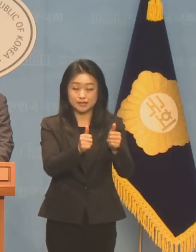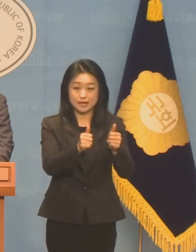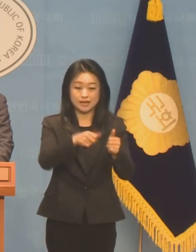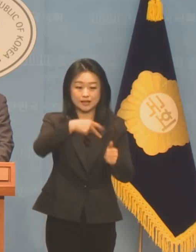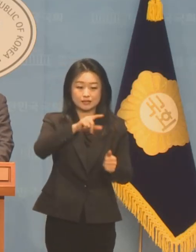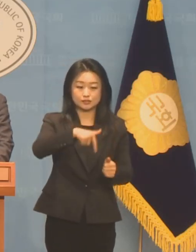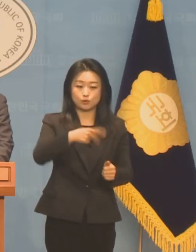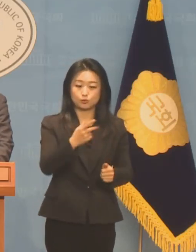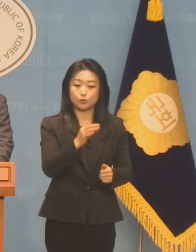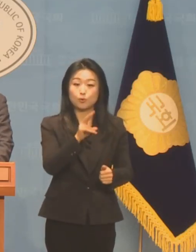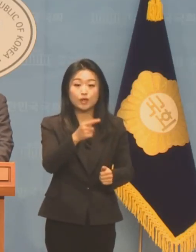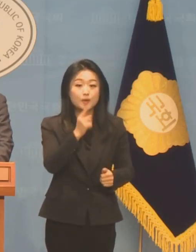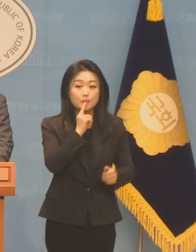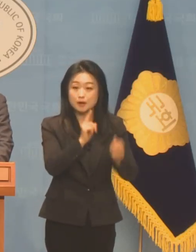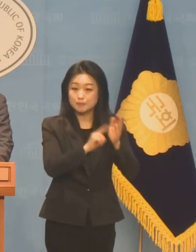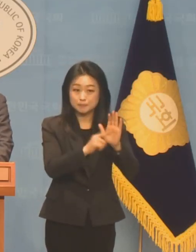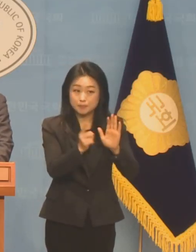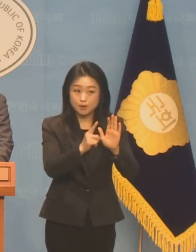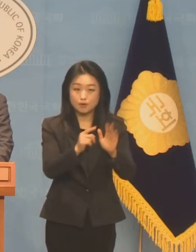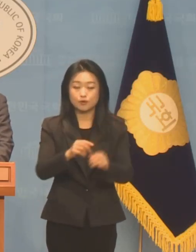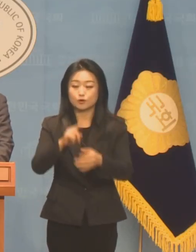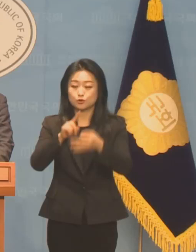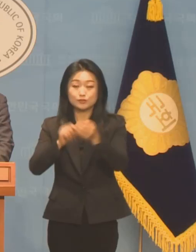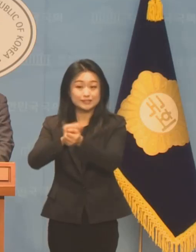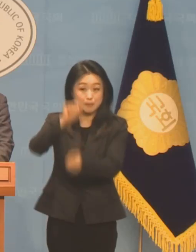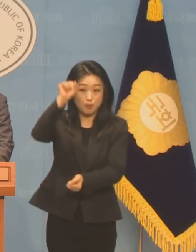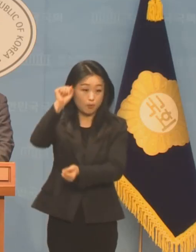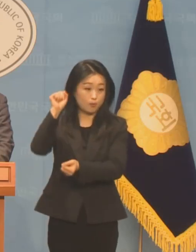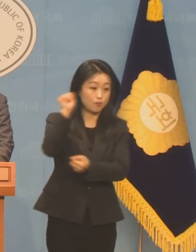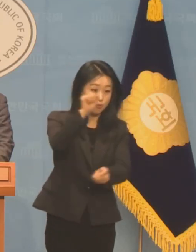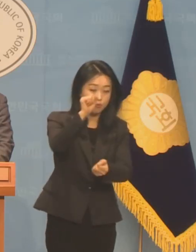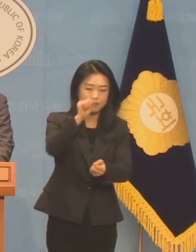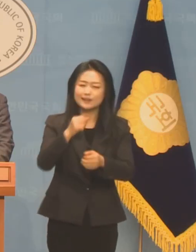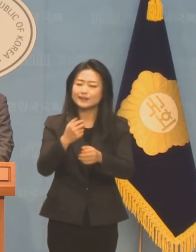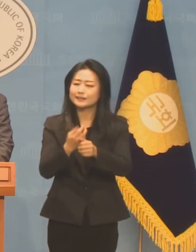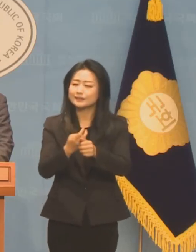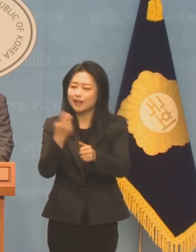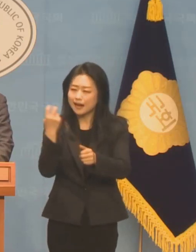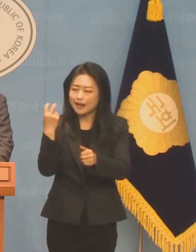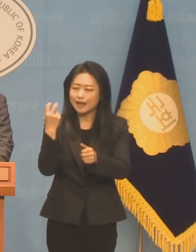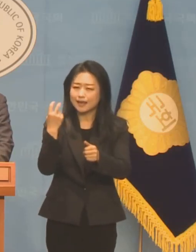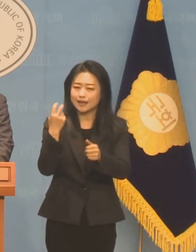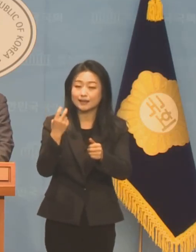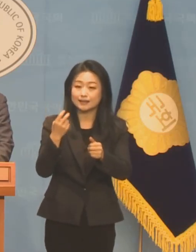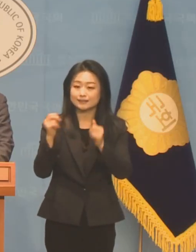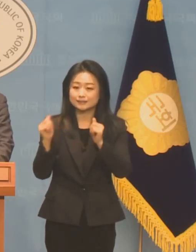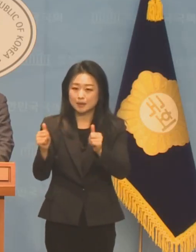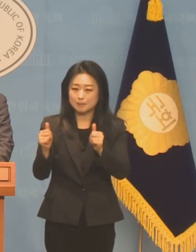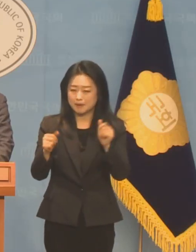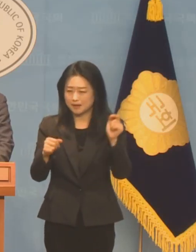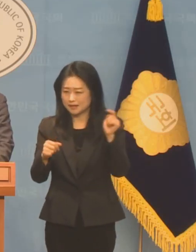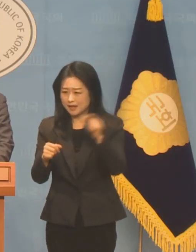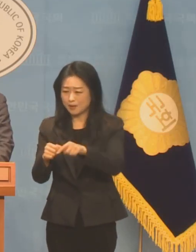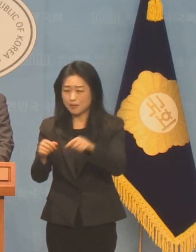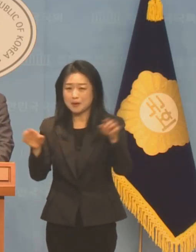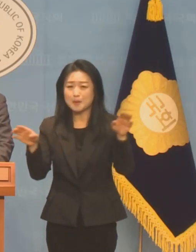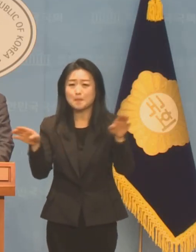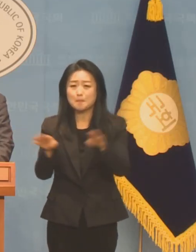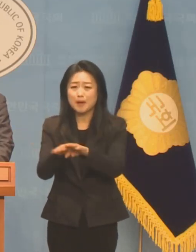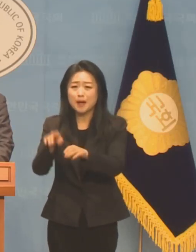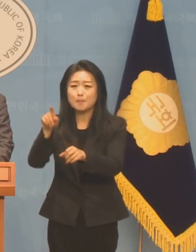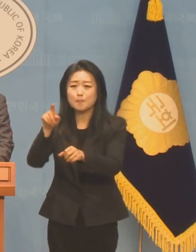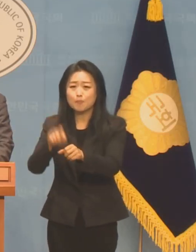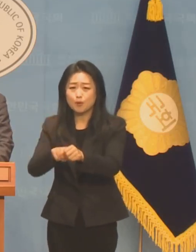페이스북에 윤석열 체포 의도가 현재 탄핵 심판의 출석을 막겠다는 의도라는 말도 안 되는